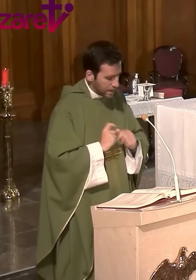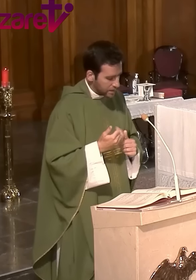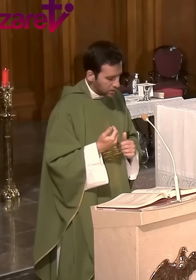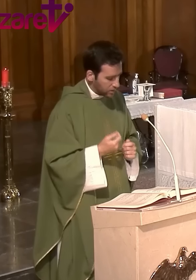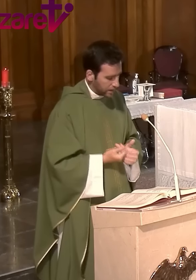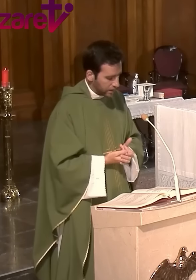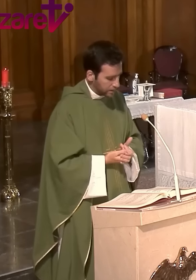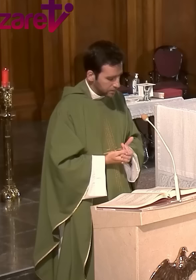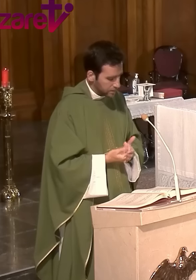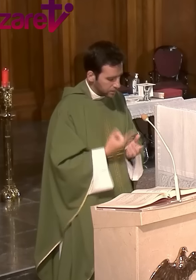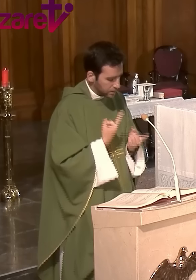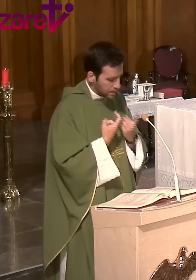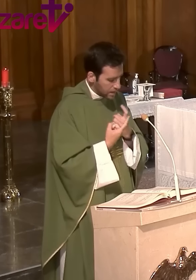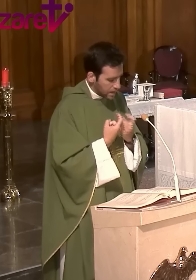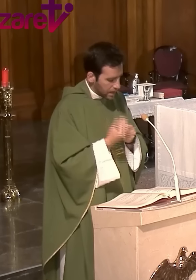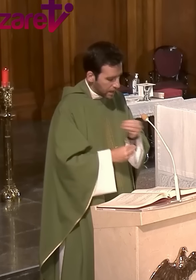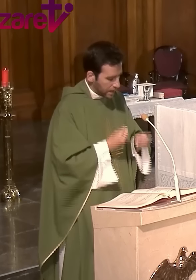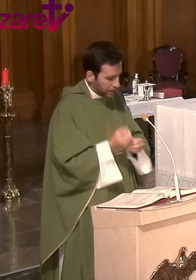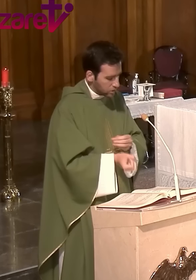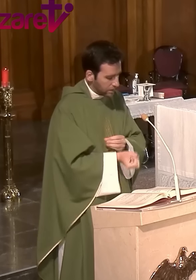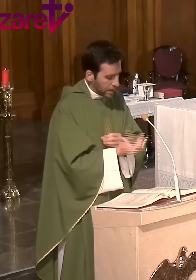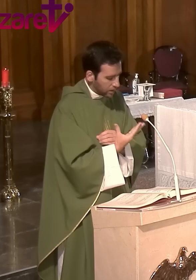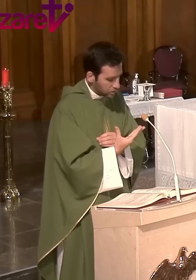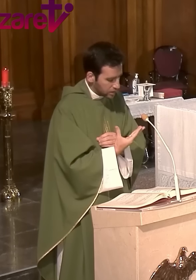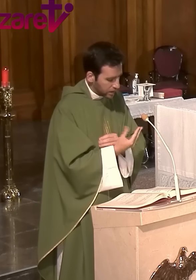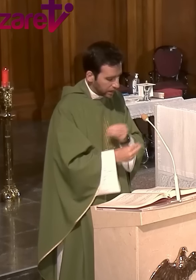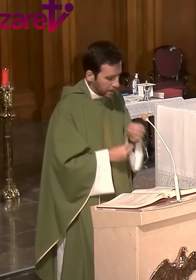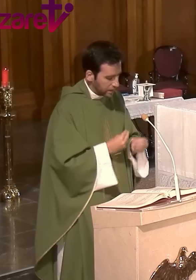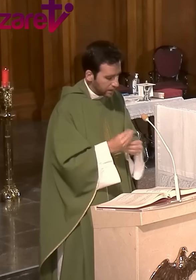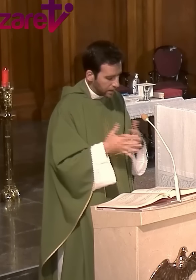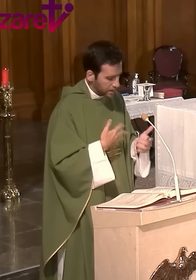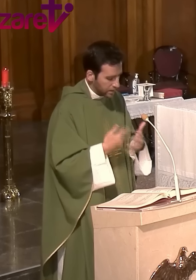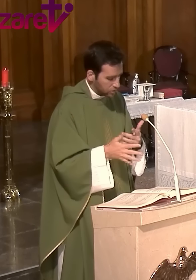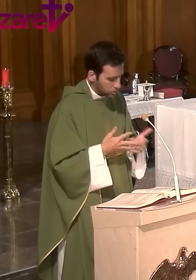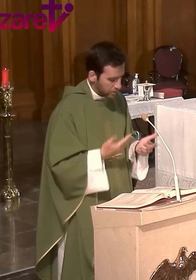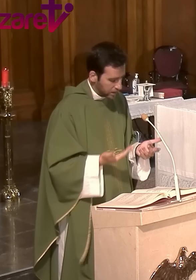sido dada? ¿Y los milagros que realiza de sus manos?